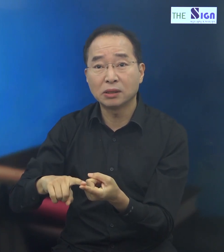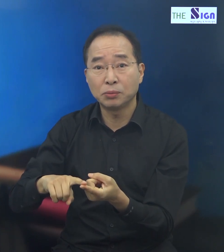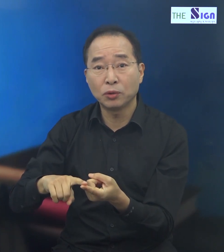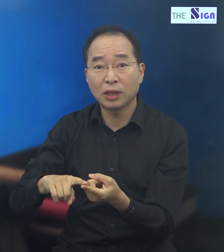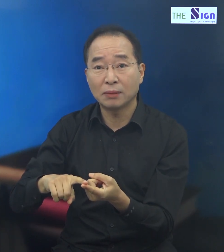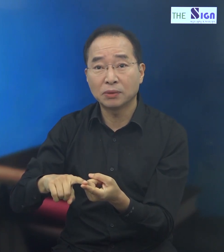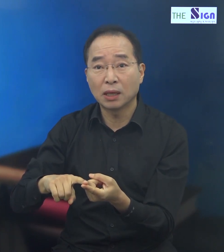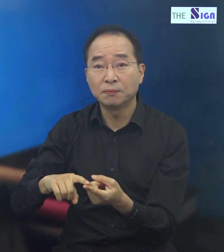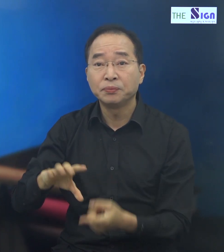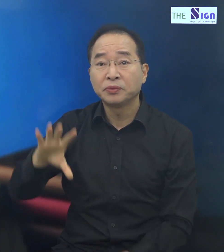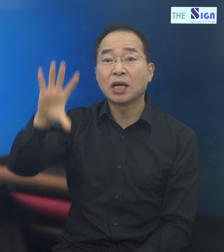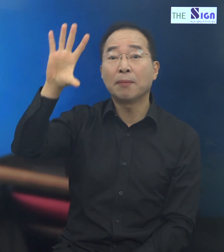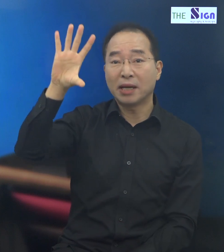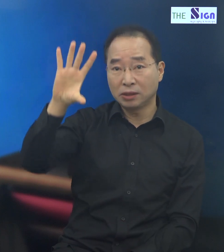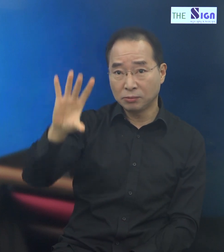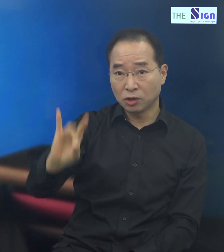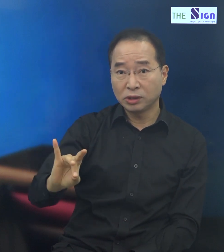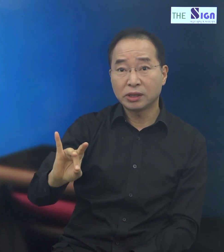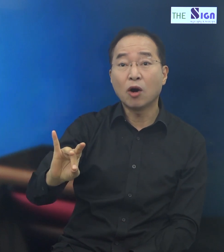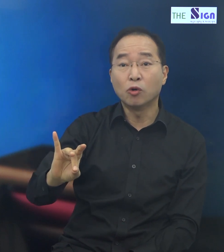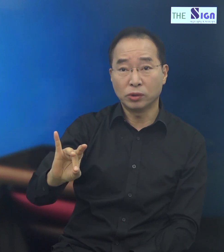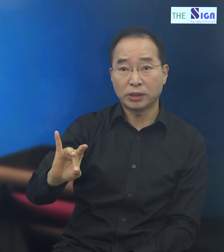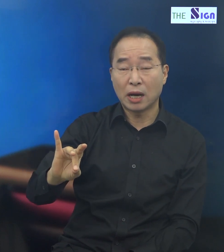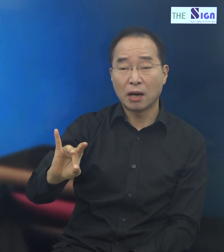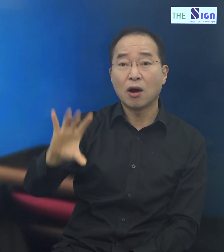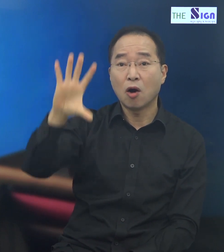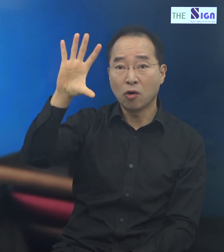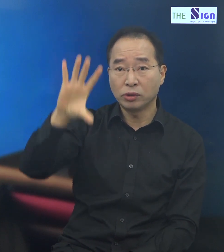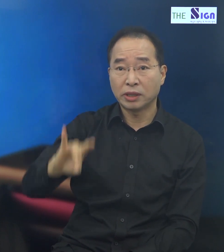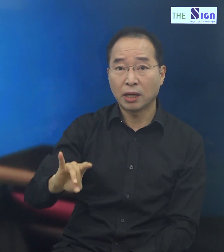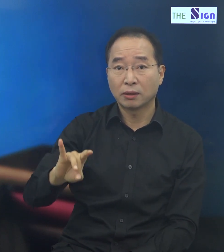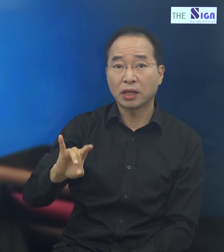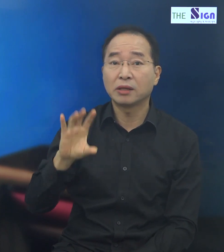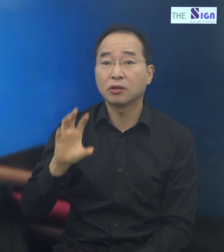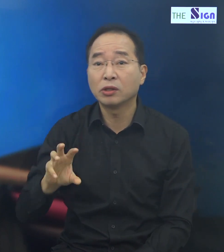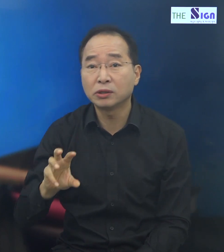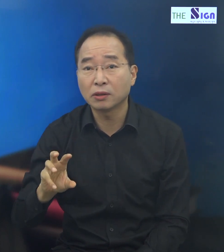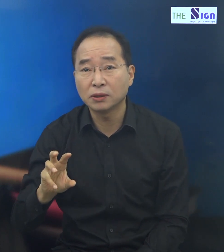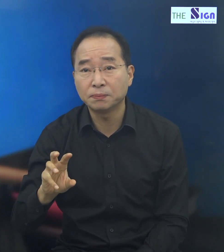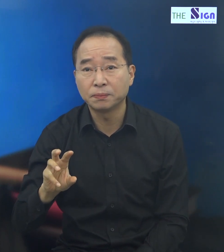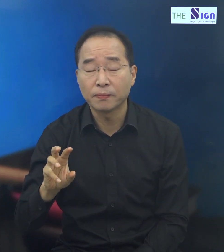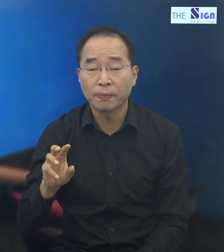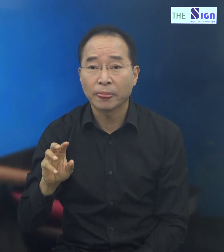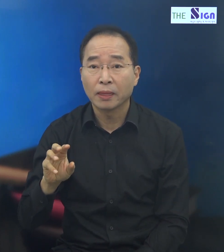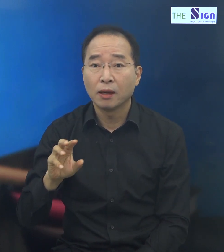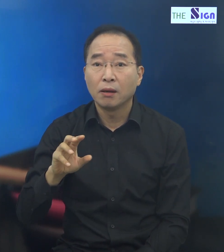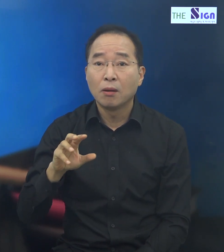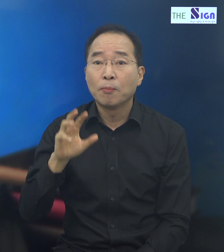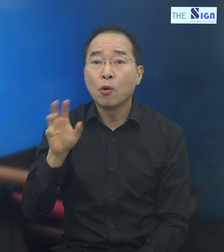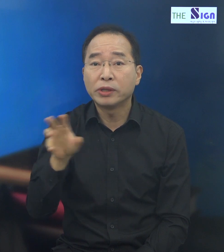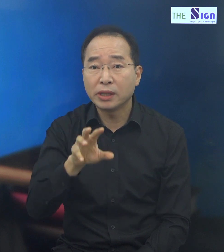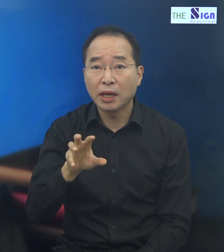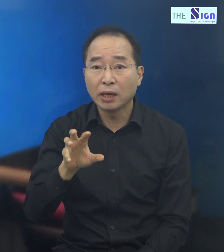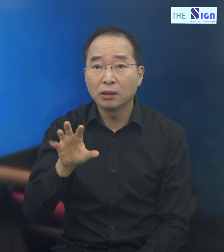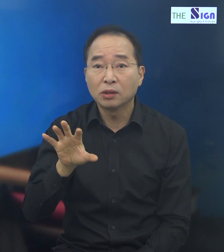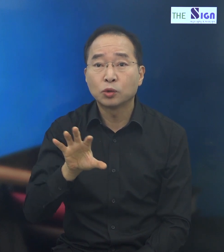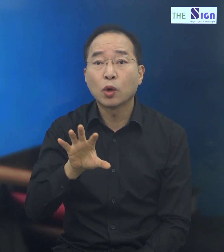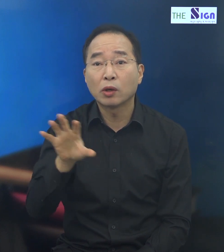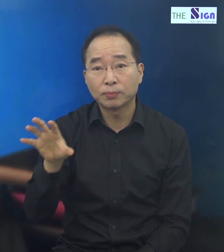표현은 아닙니다. 제일 많이 쓰는 거는 이게 어울리다. 단 여기서는 보기에